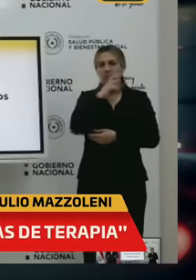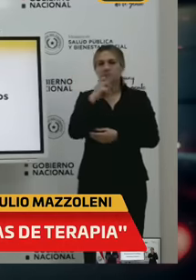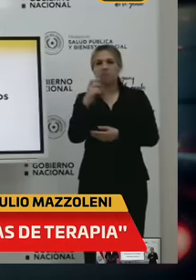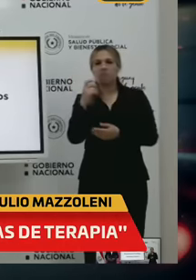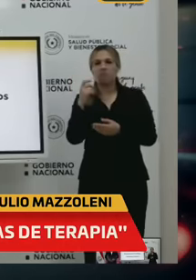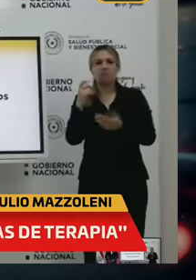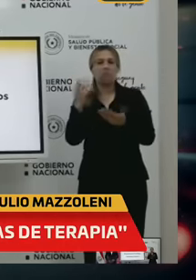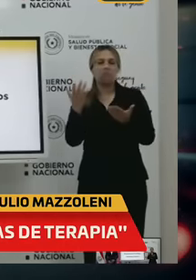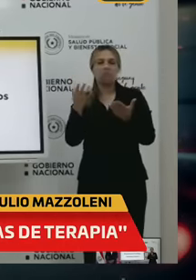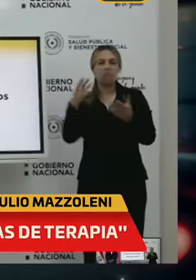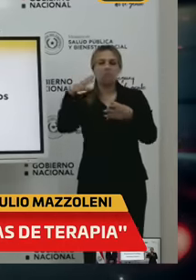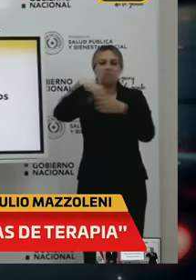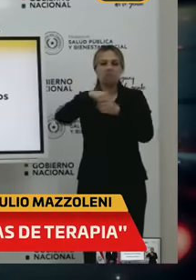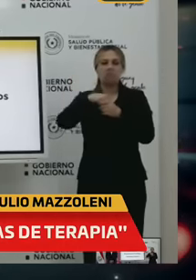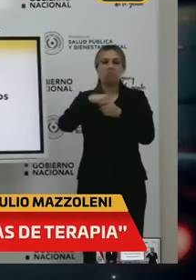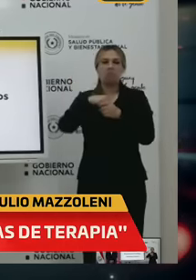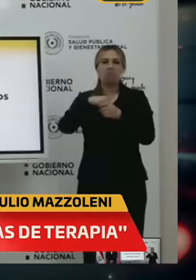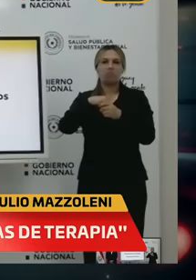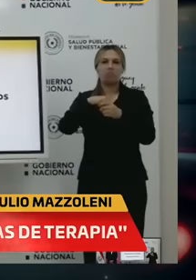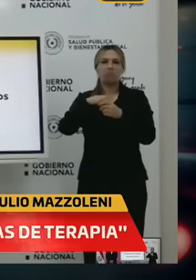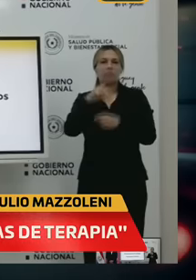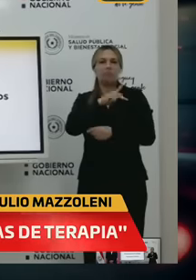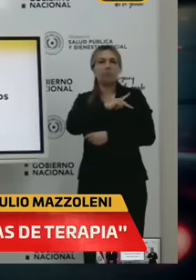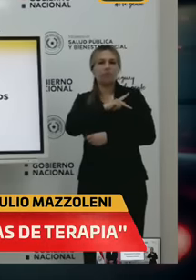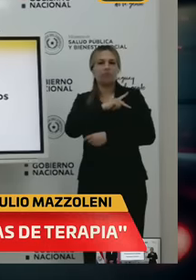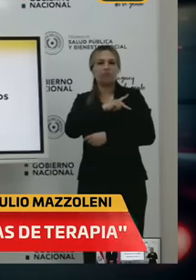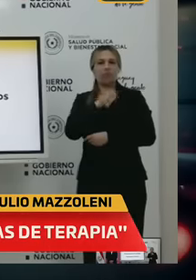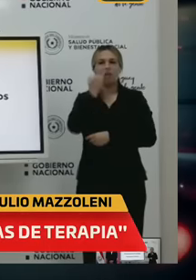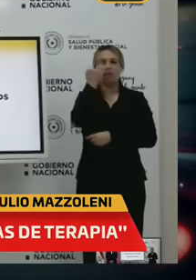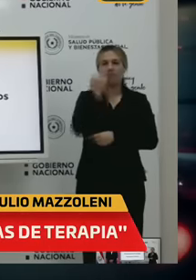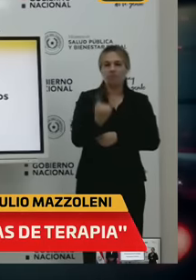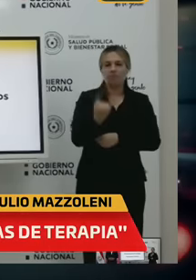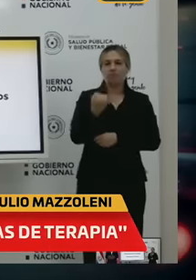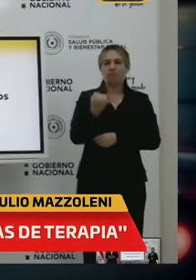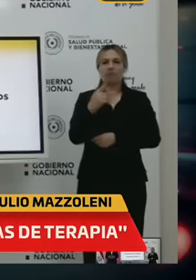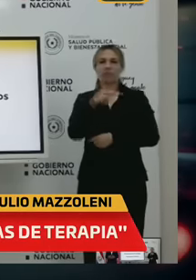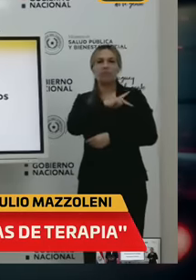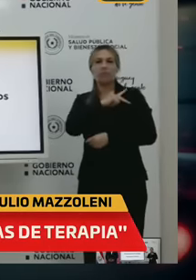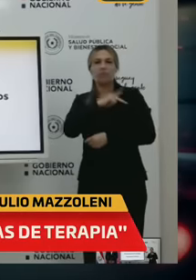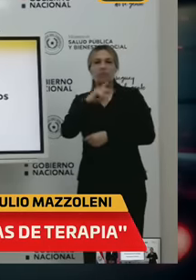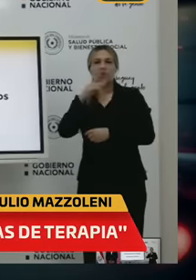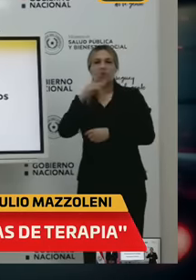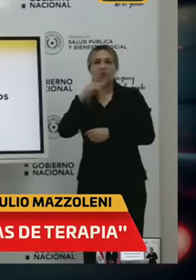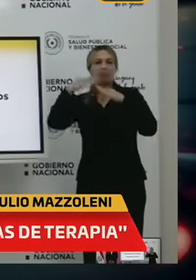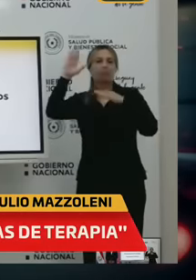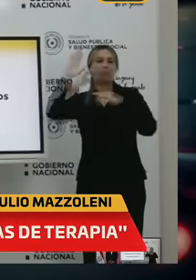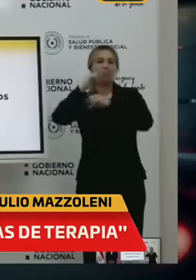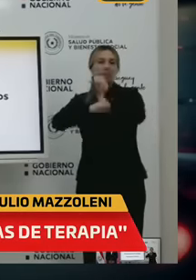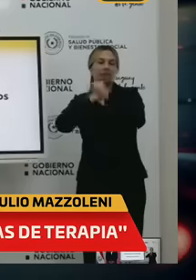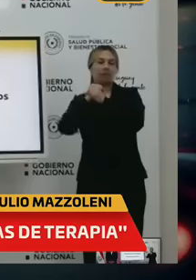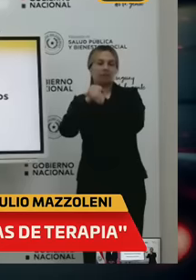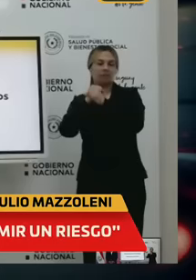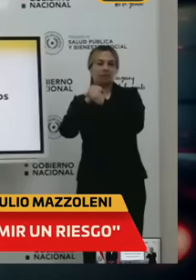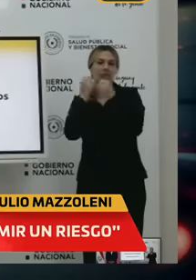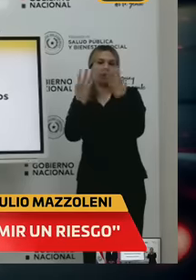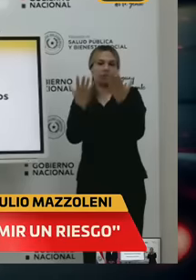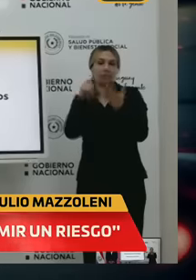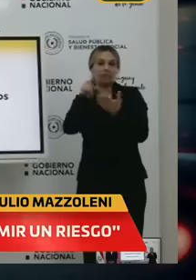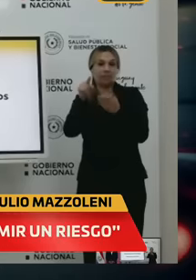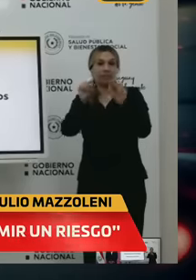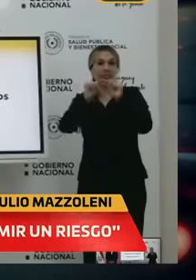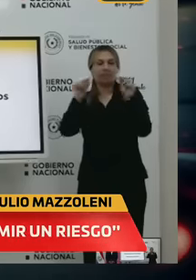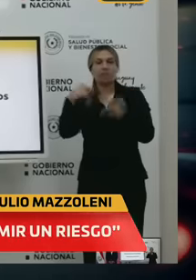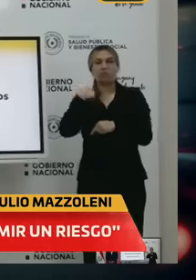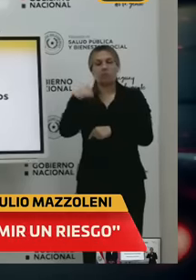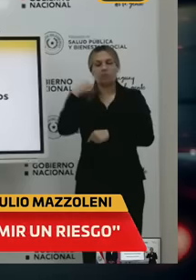en términos de las personas vulnerables y las personas mayores, ¿verdad? Entonces, en ese sentido, creo